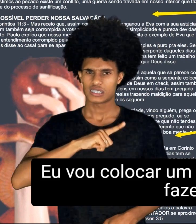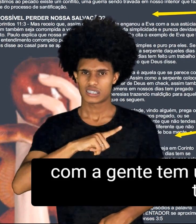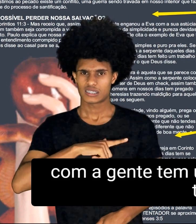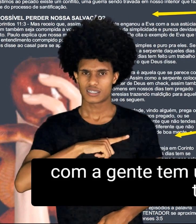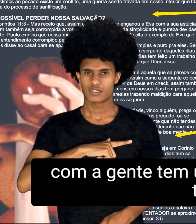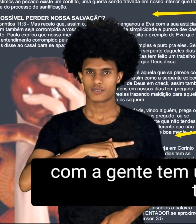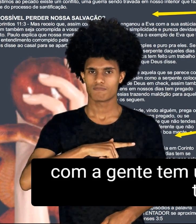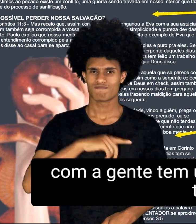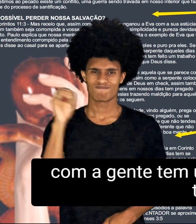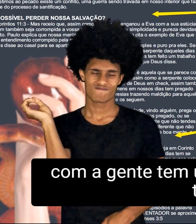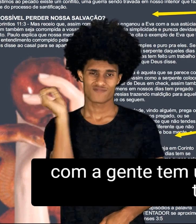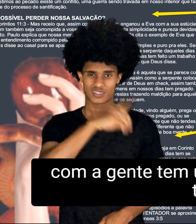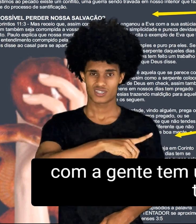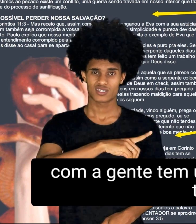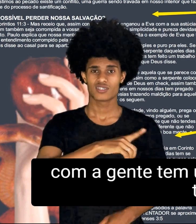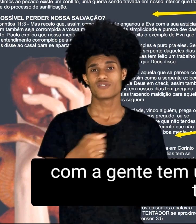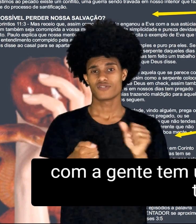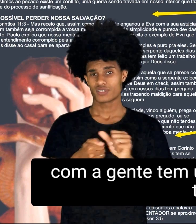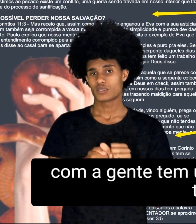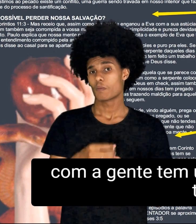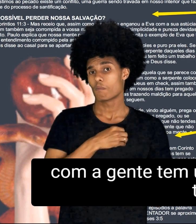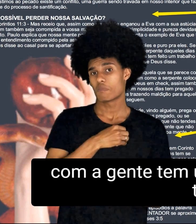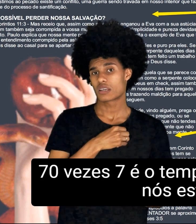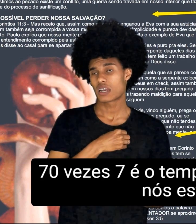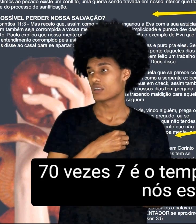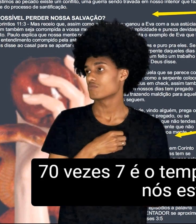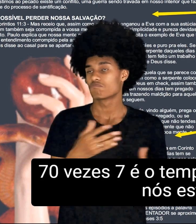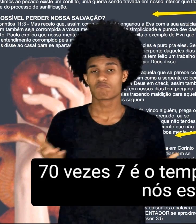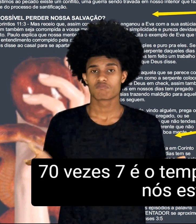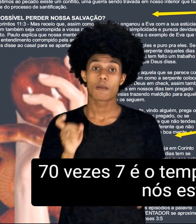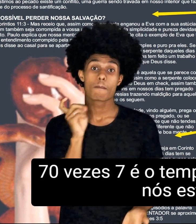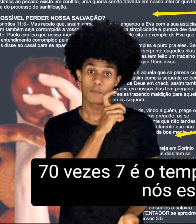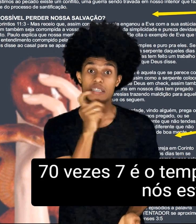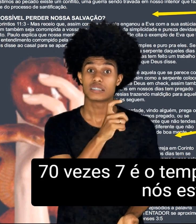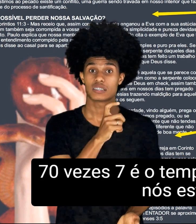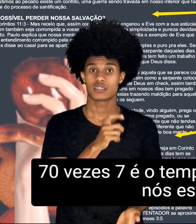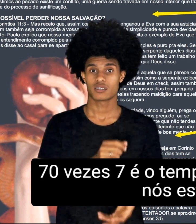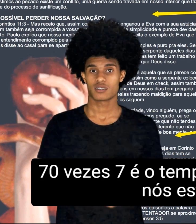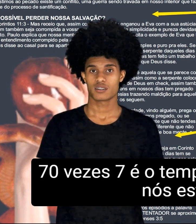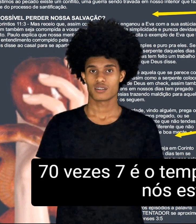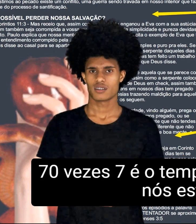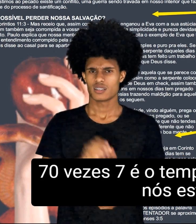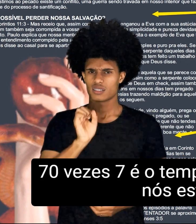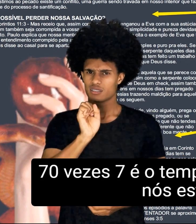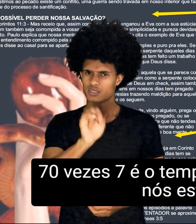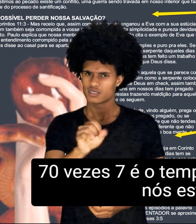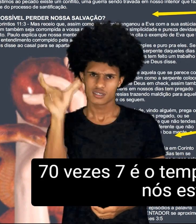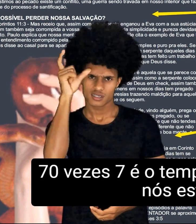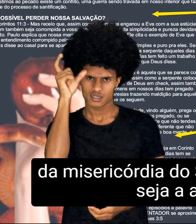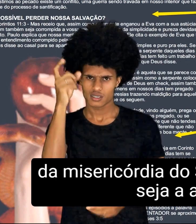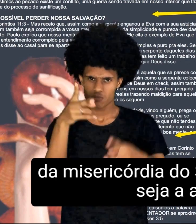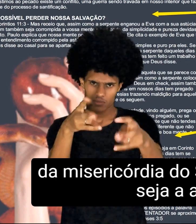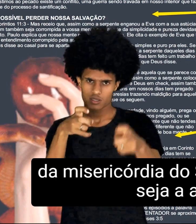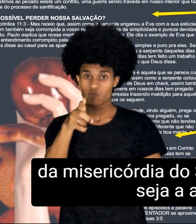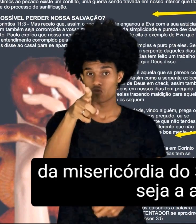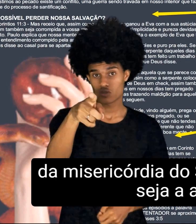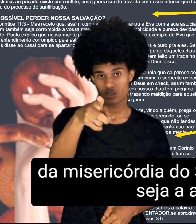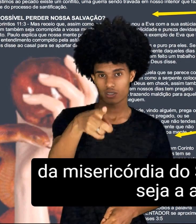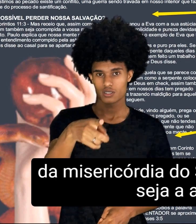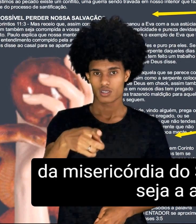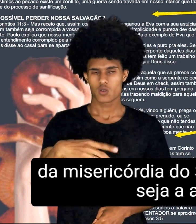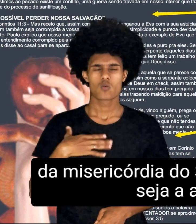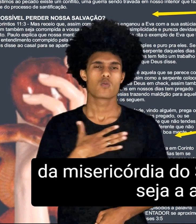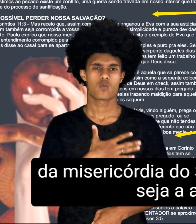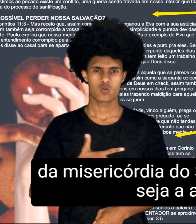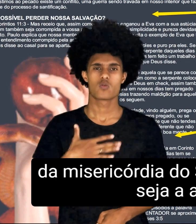estudo com a gente, tem um vídeo, tem um PDF lindo também, tá? 70 vezes 7 é o tempo da misericórdia do Senhor. Nós estamos no tempo da misericórdia do Senhor,